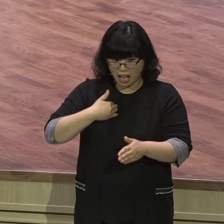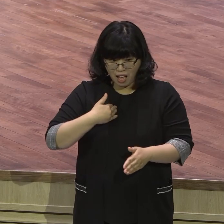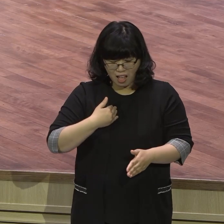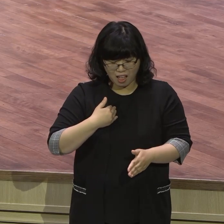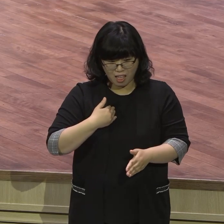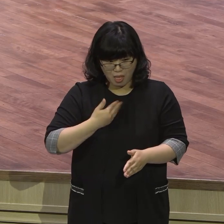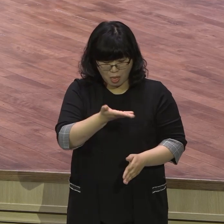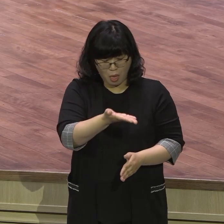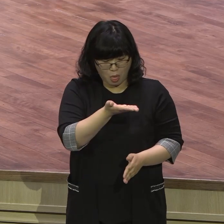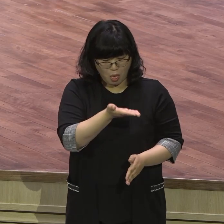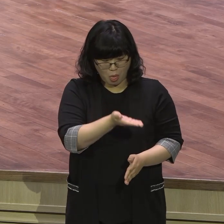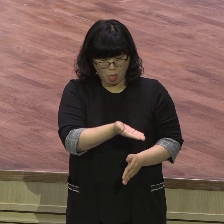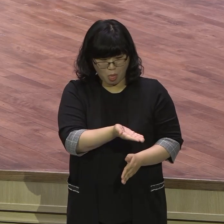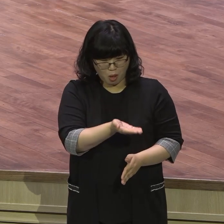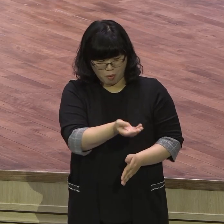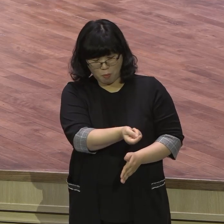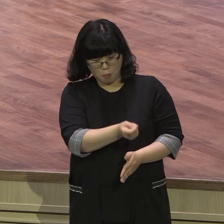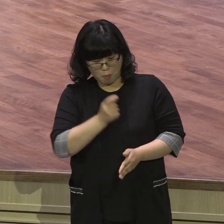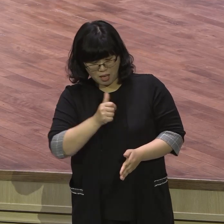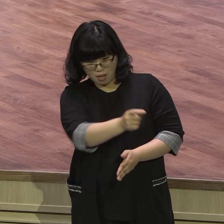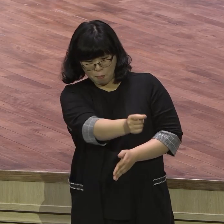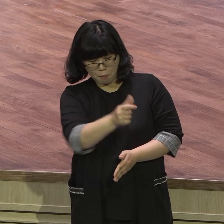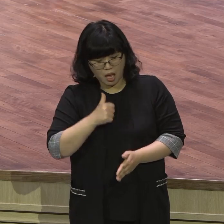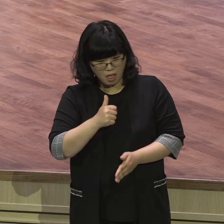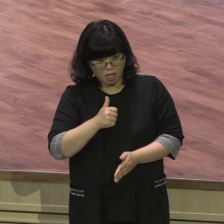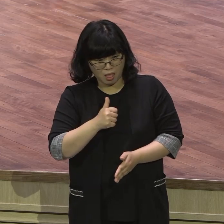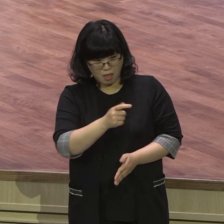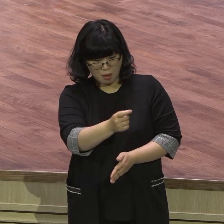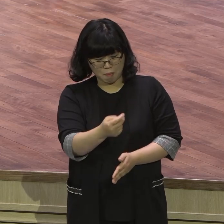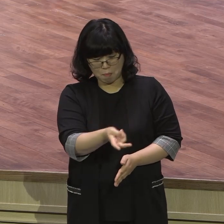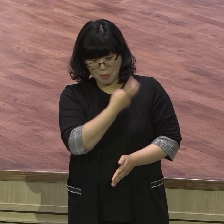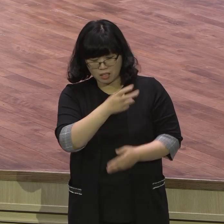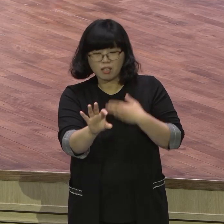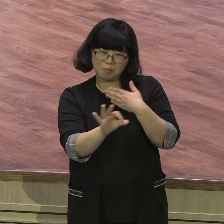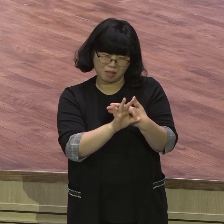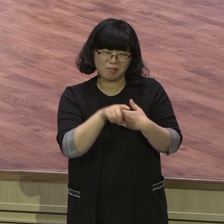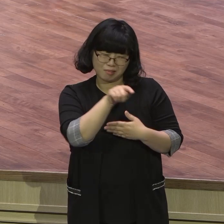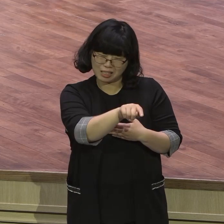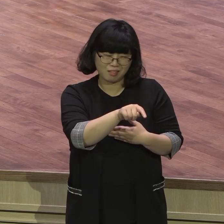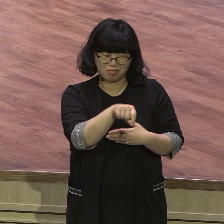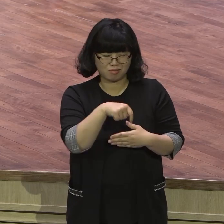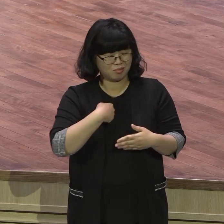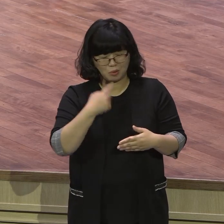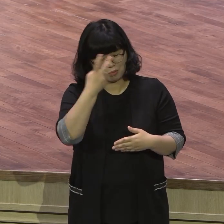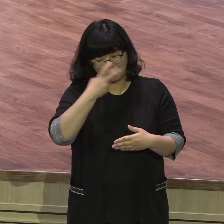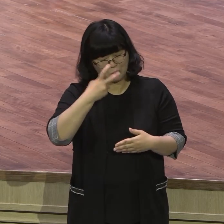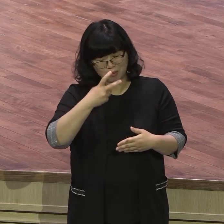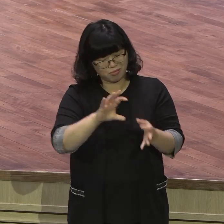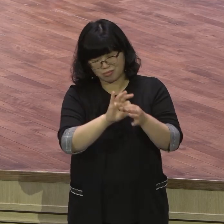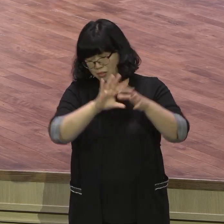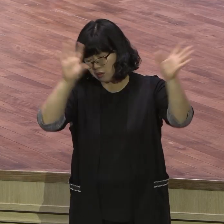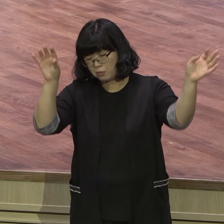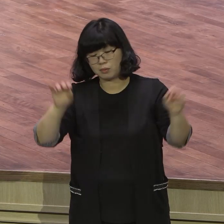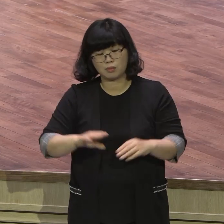마누라도 자식도 싹 다 내려놨어요 저는 그렇게 시작했습니다